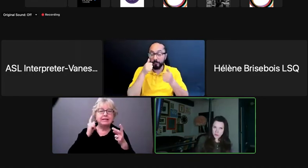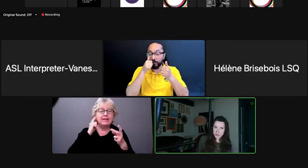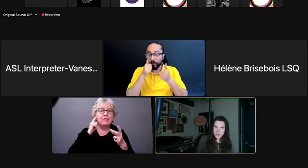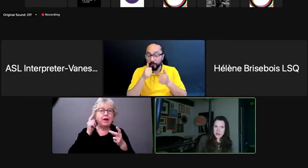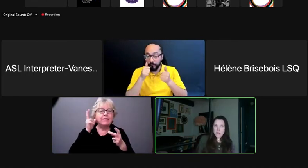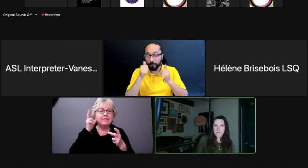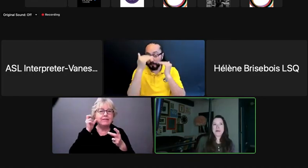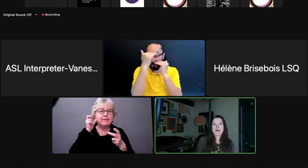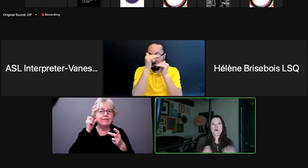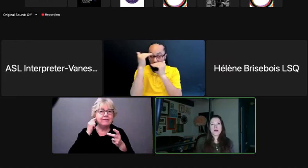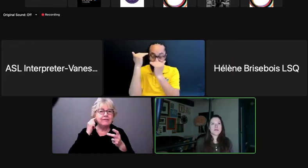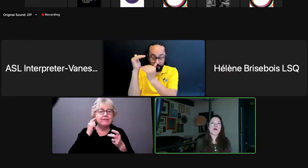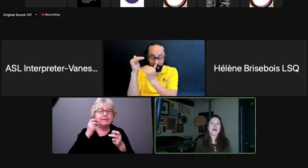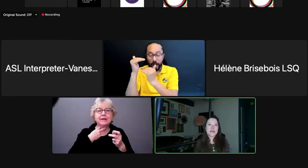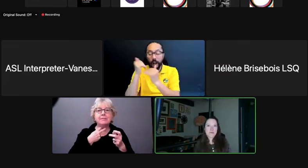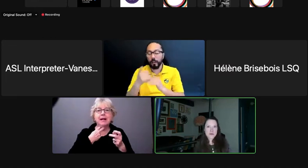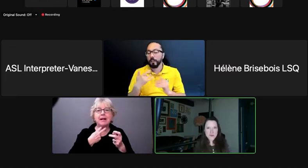personnes